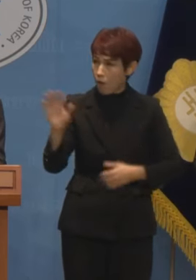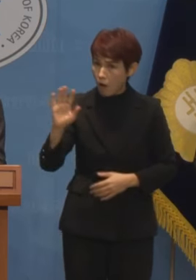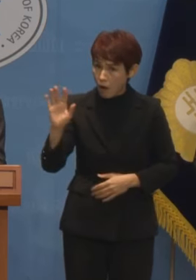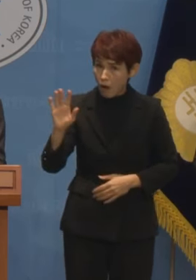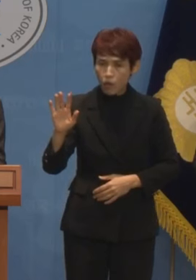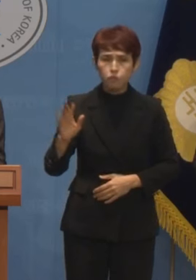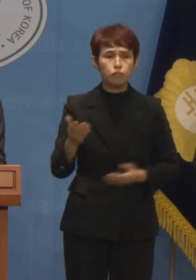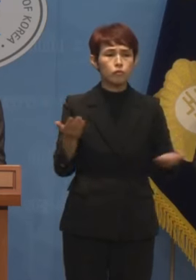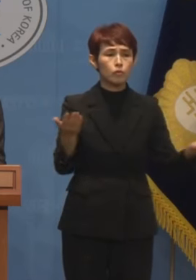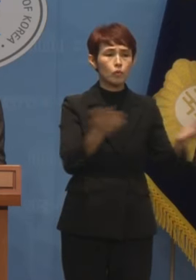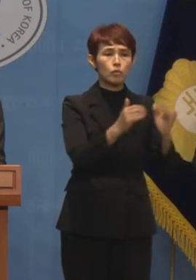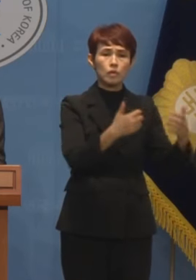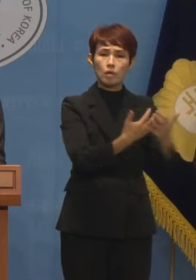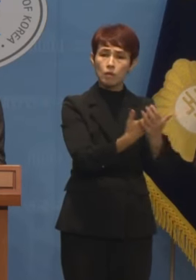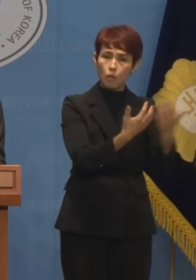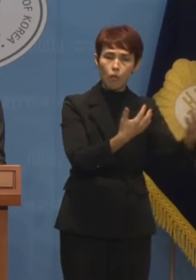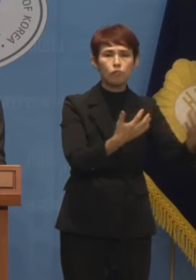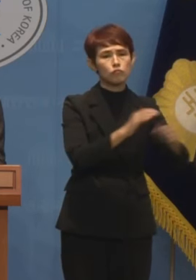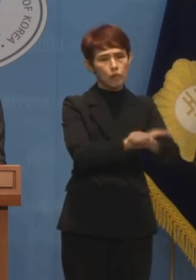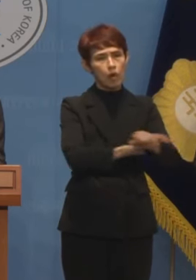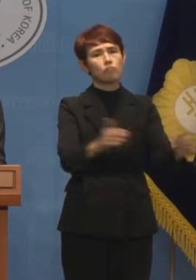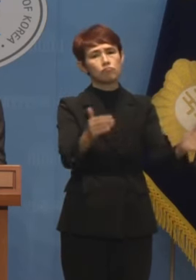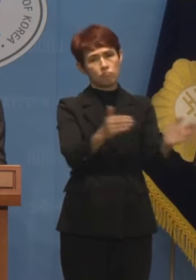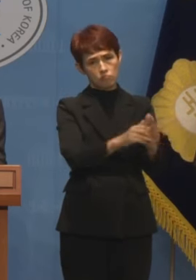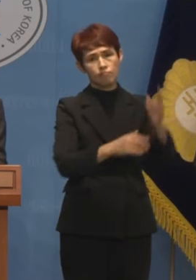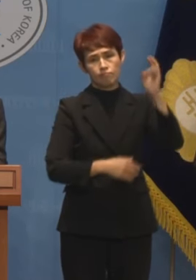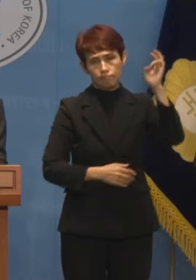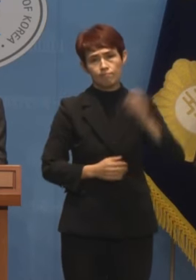노동자 대회는 평화롭게 끝났을 것입니다.